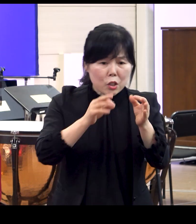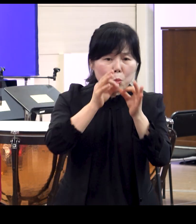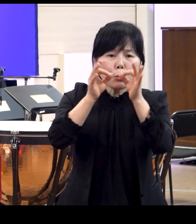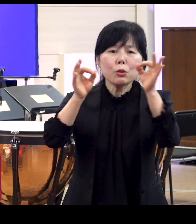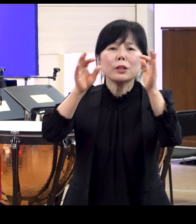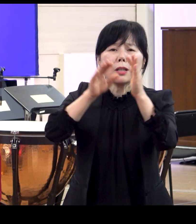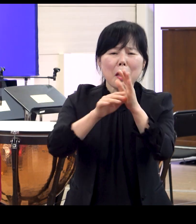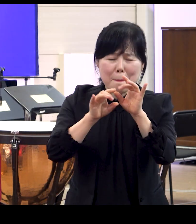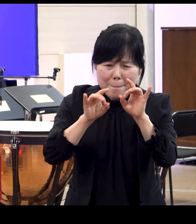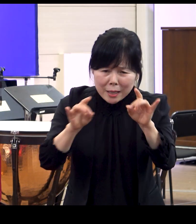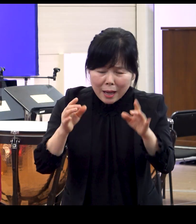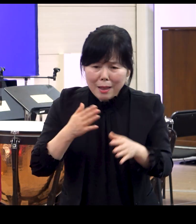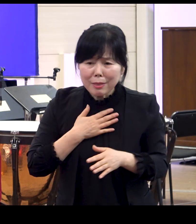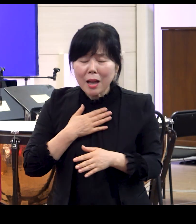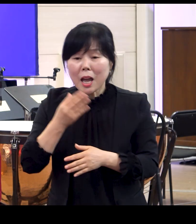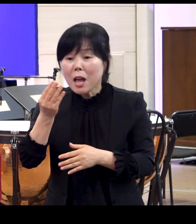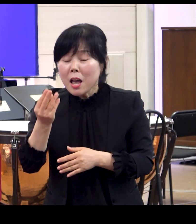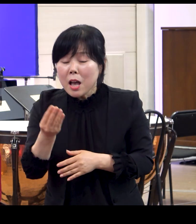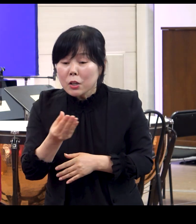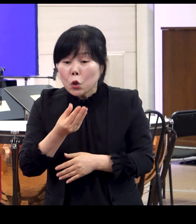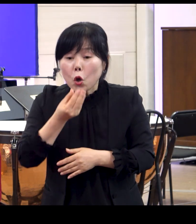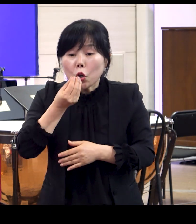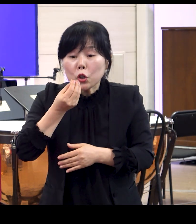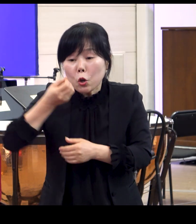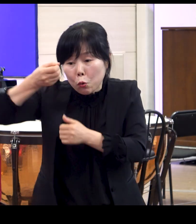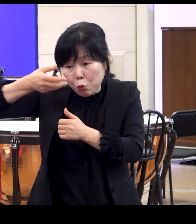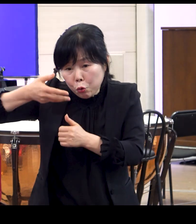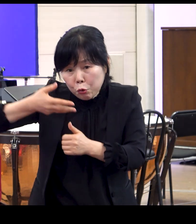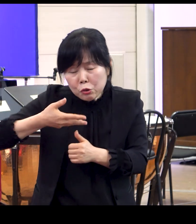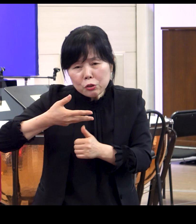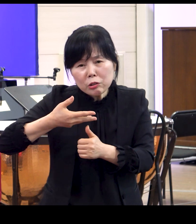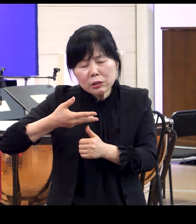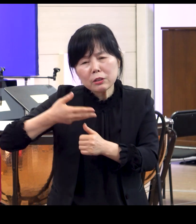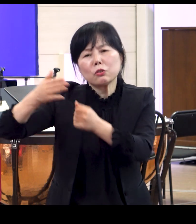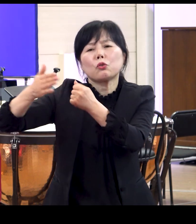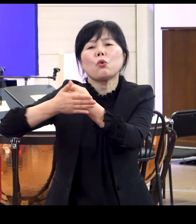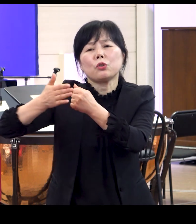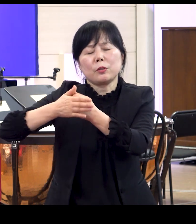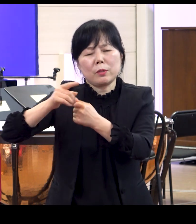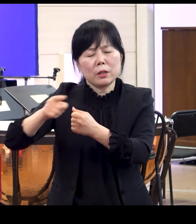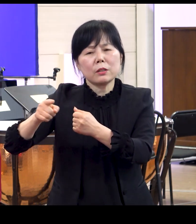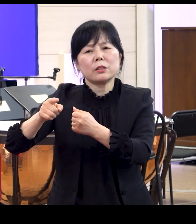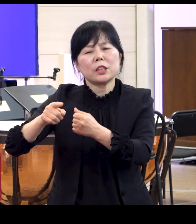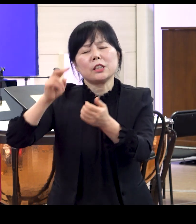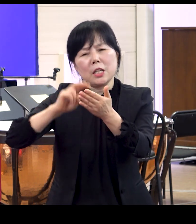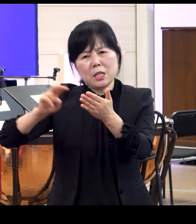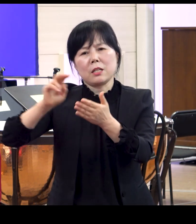찬양할 때마다 내게 생기를 불어넣으시는 역사가 있어야 그게 찬양이죠.